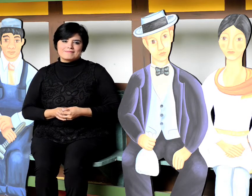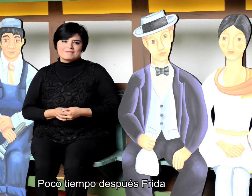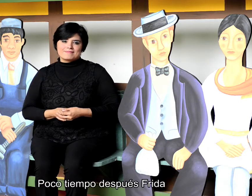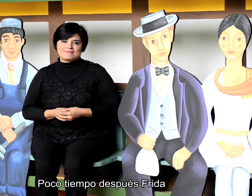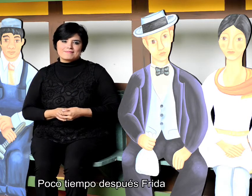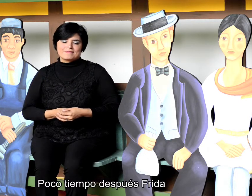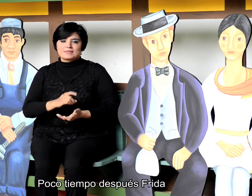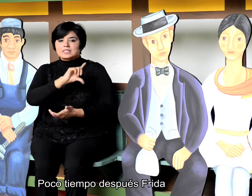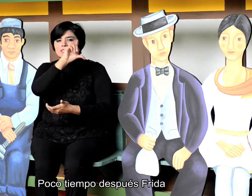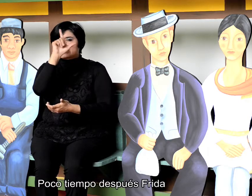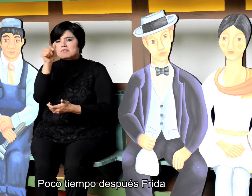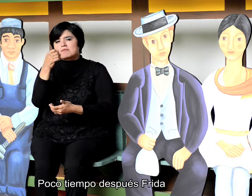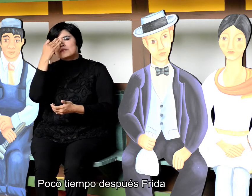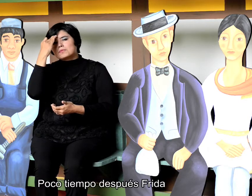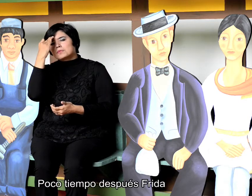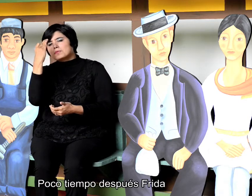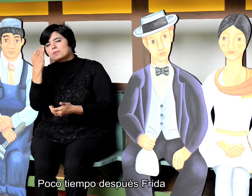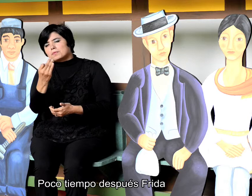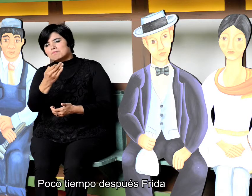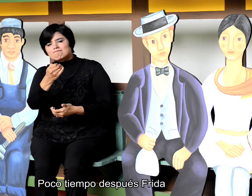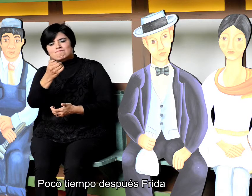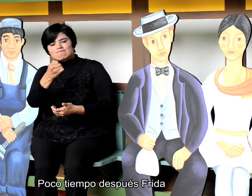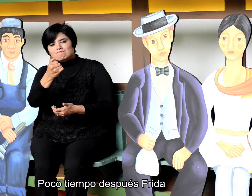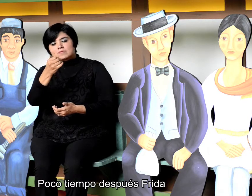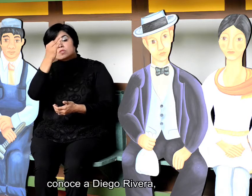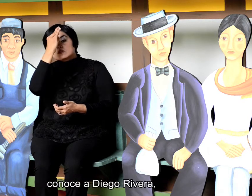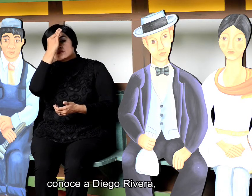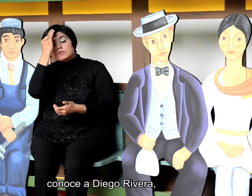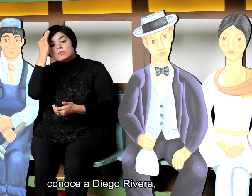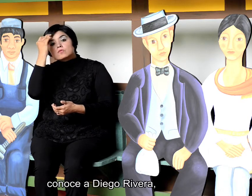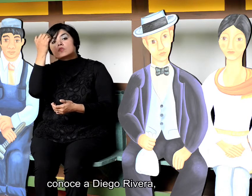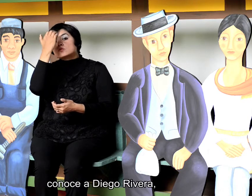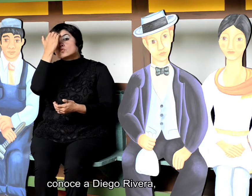Poco tiempo después, Frida conoce a Diego Rivera,